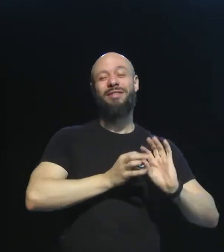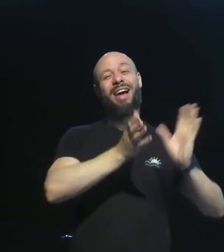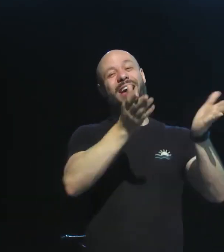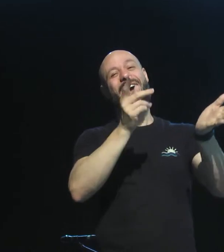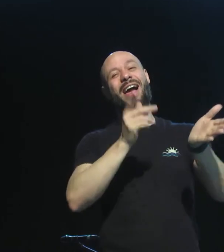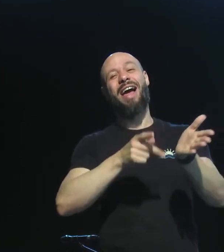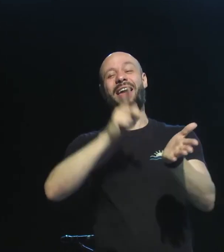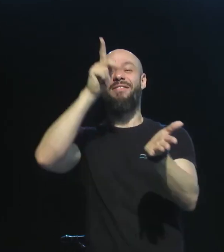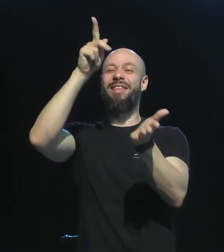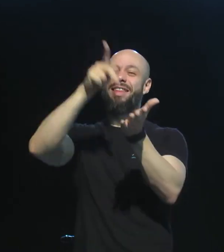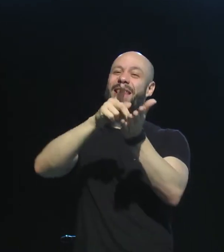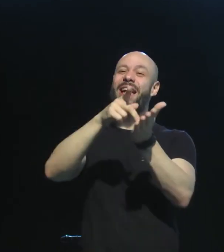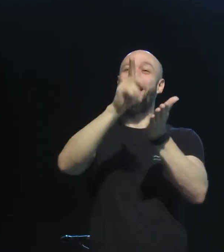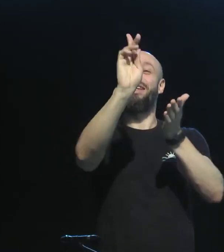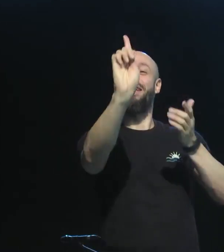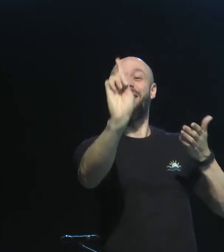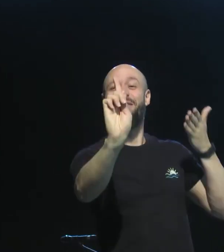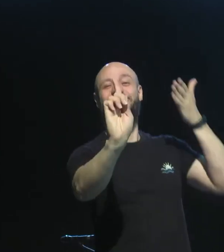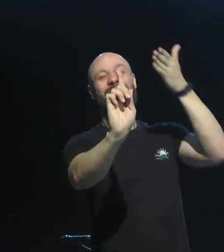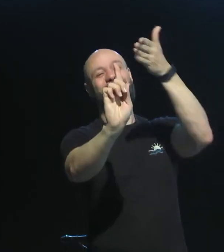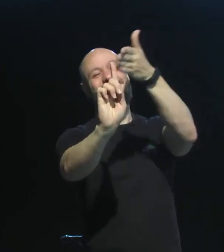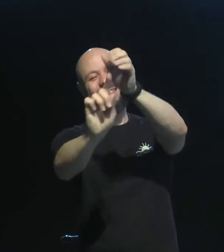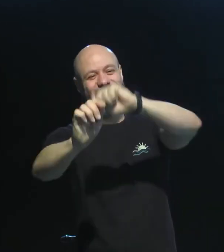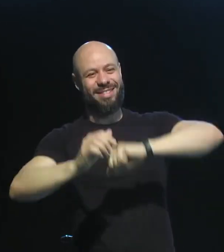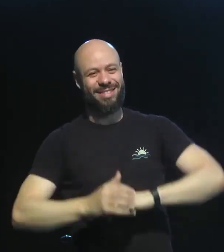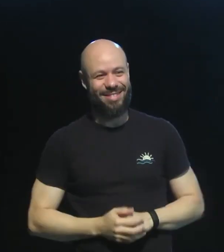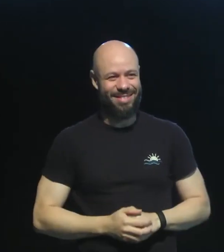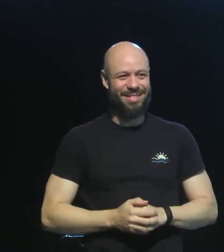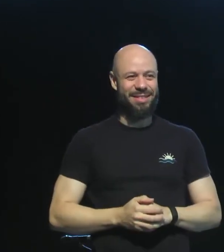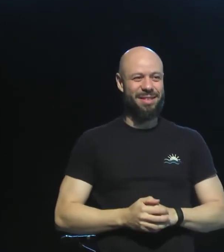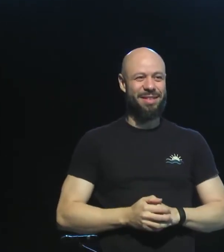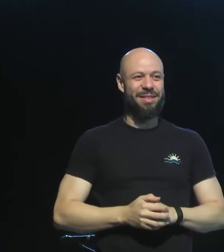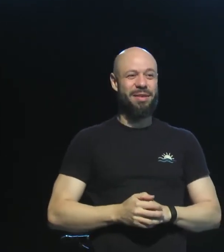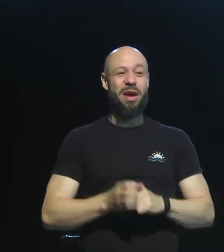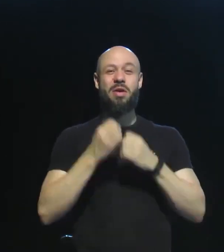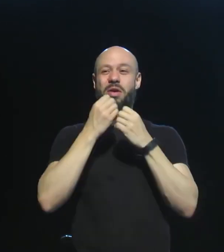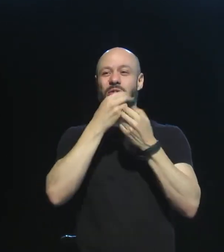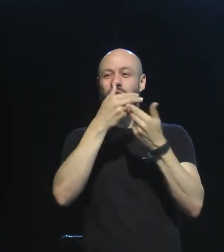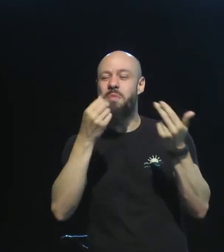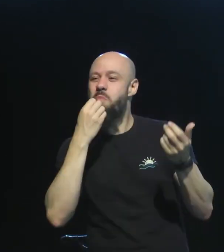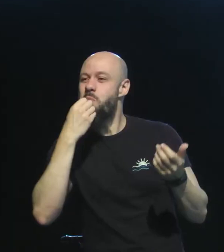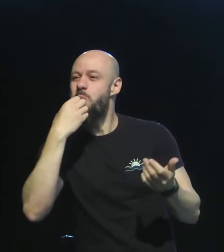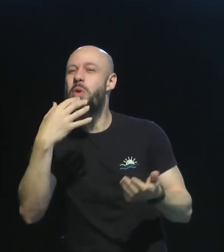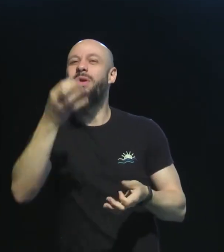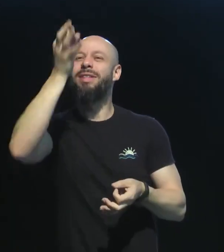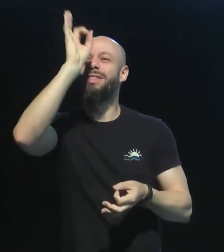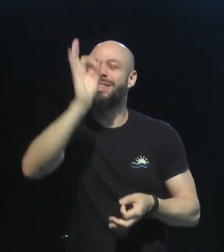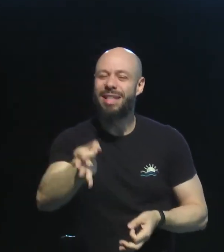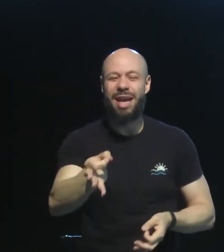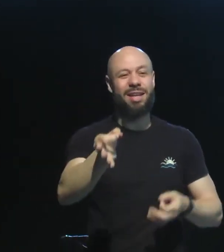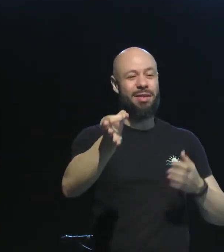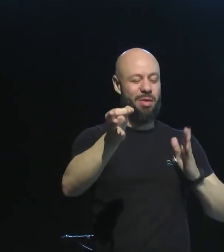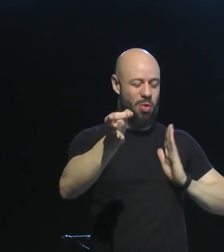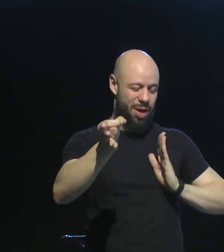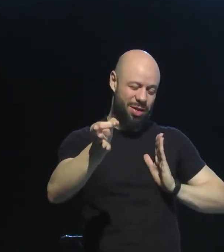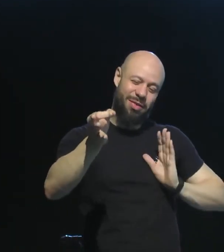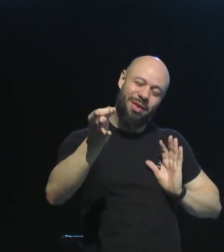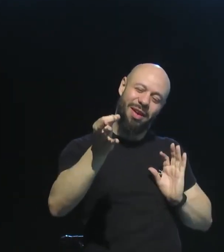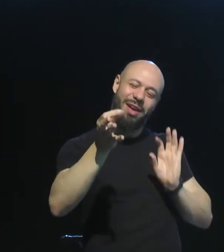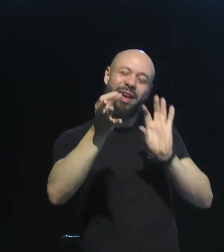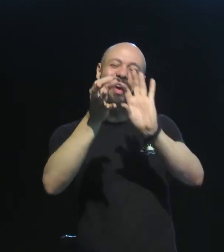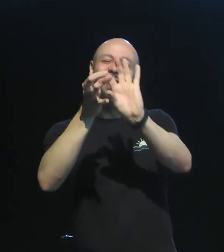verdade. Siga o seu coração que você vai encontrar as coisas boas, as coisas certas. O seu coração